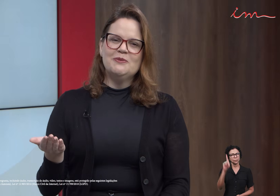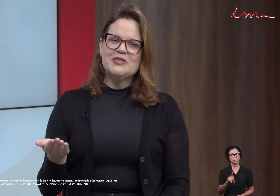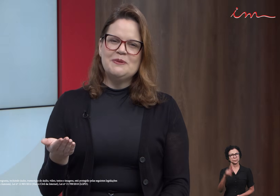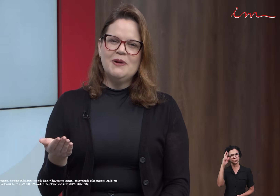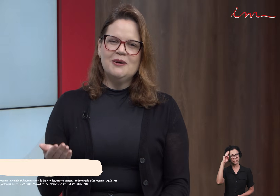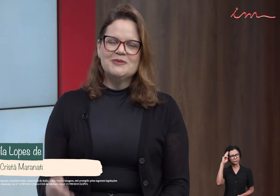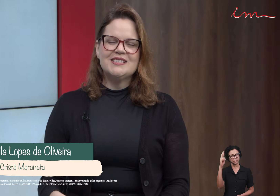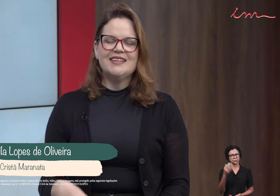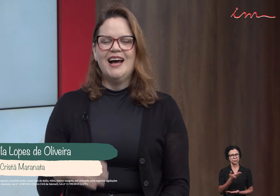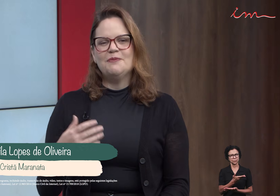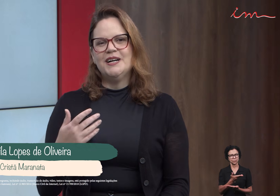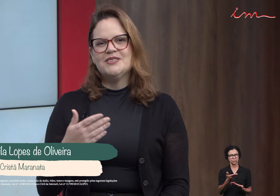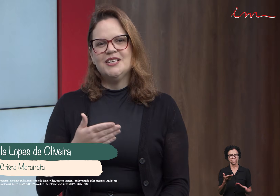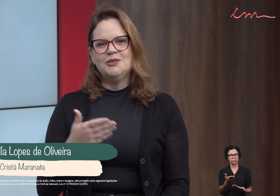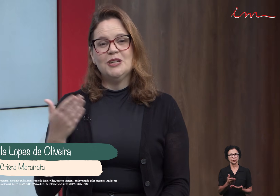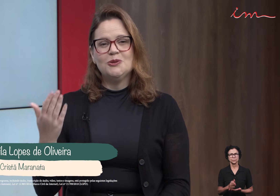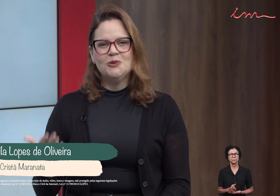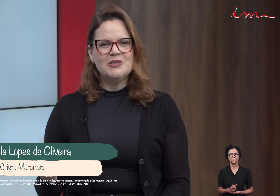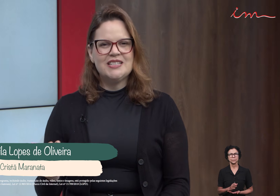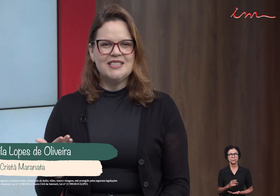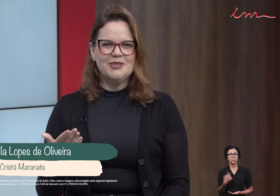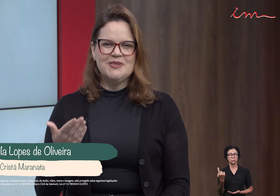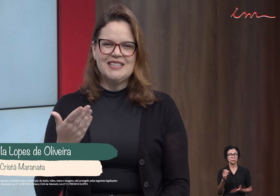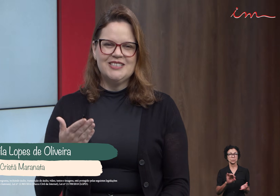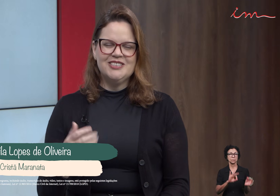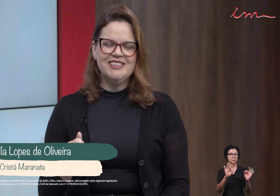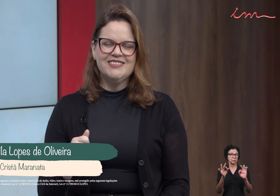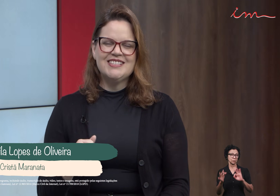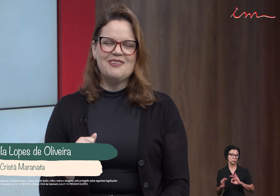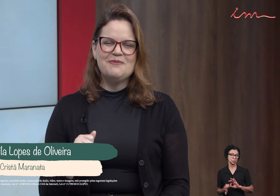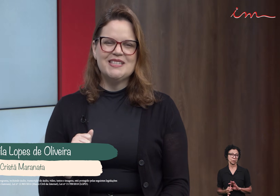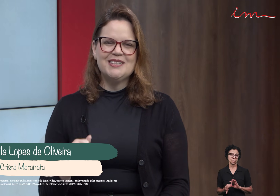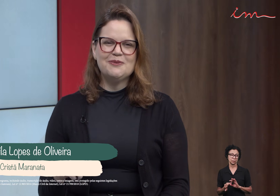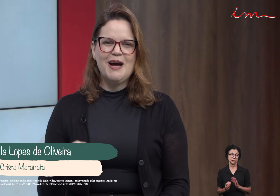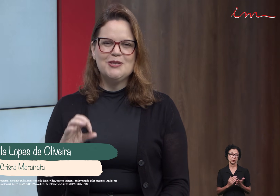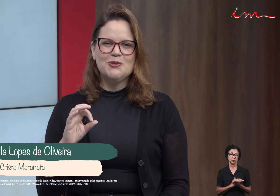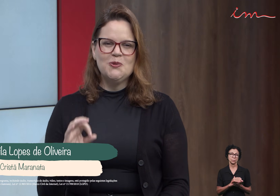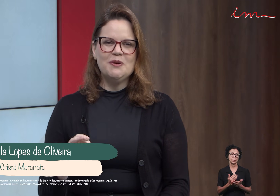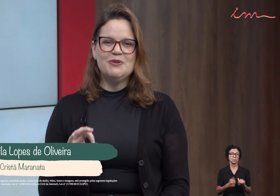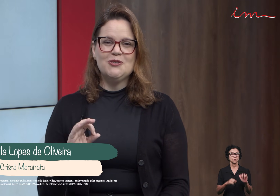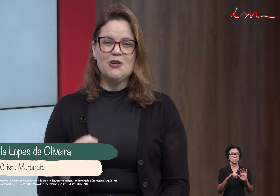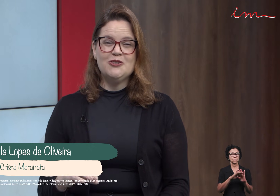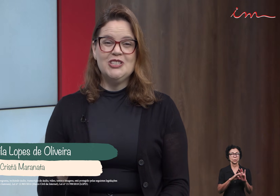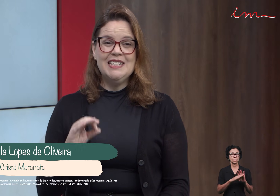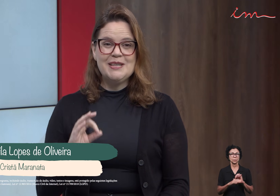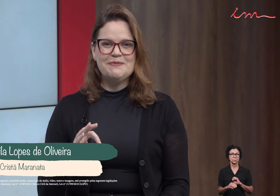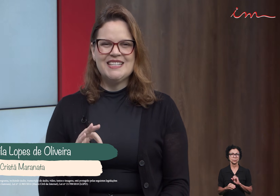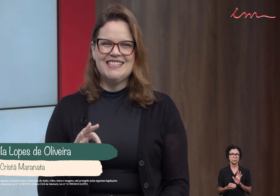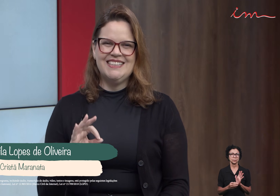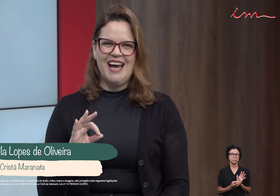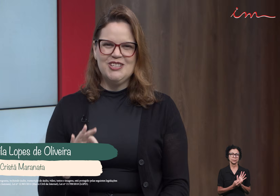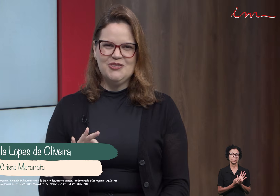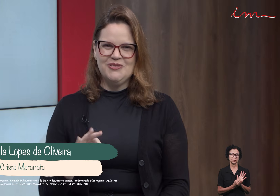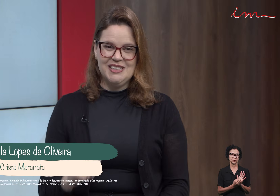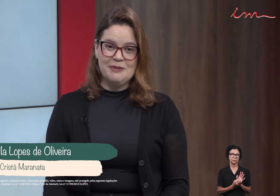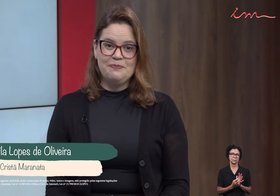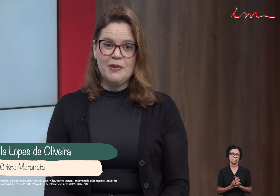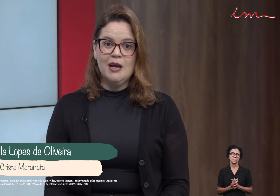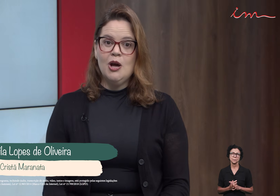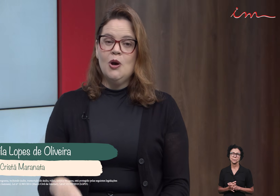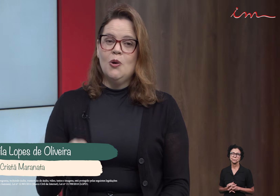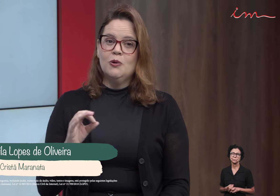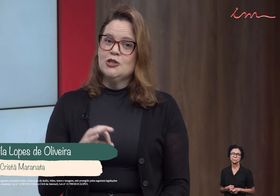A paz do Senhor, meus irmãos, a paz do Senhor a todos que estão nos assistindo. Está começando mais um episódio de Libras, Sinais de